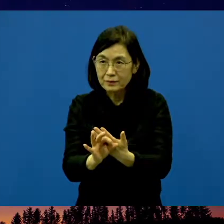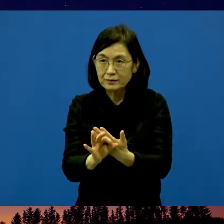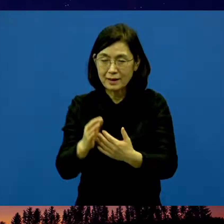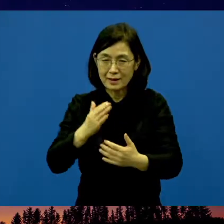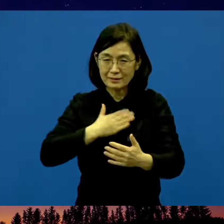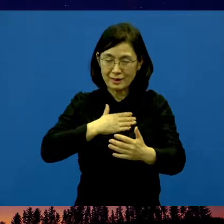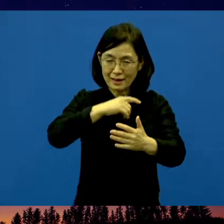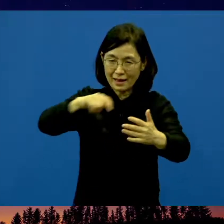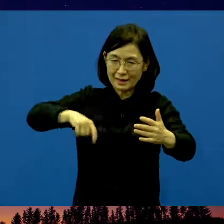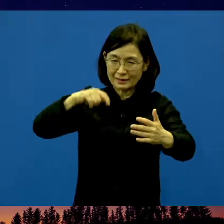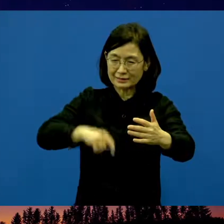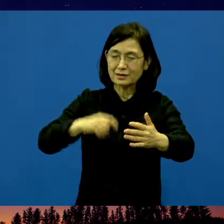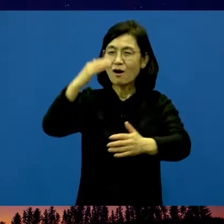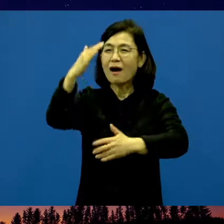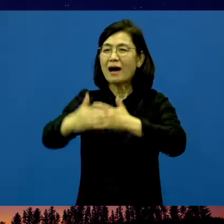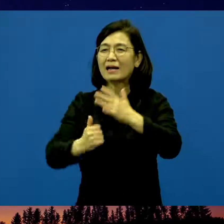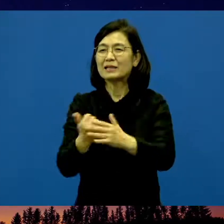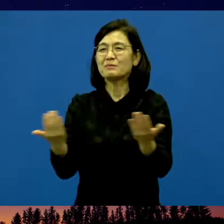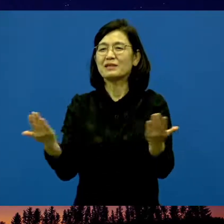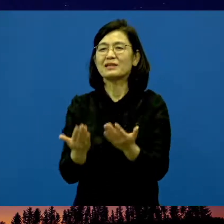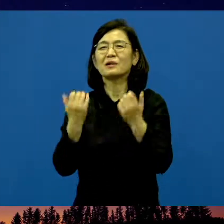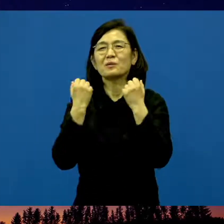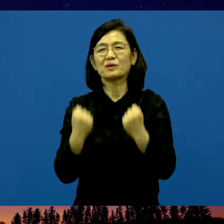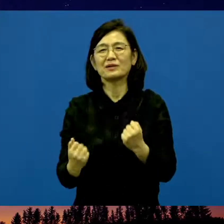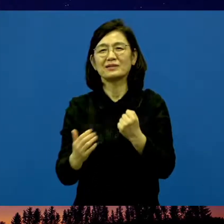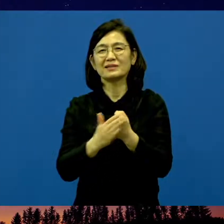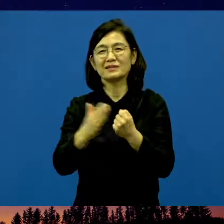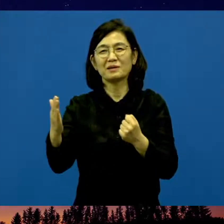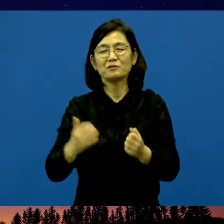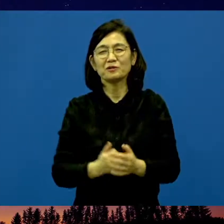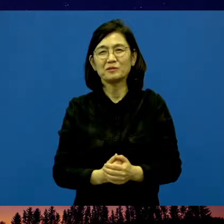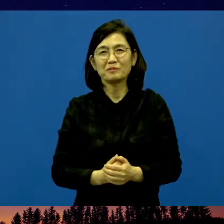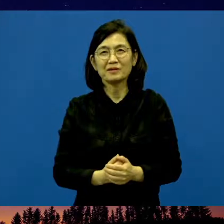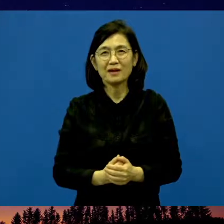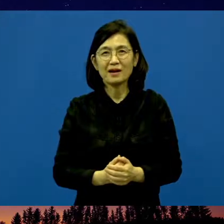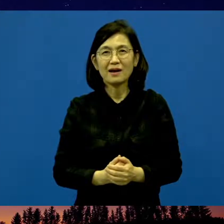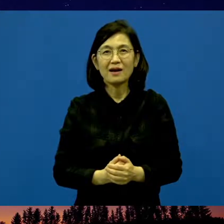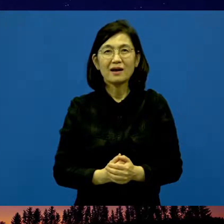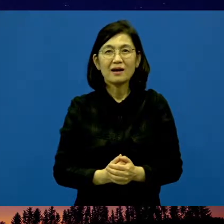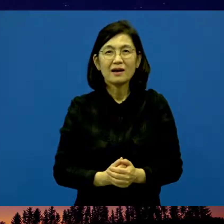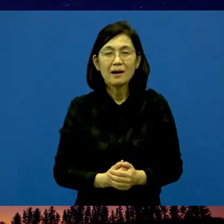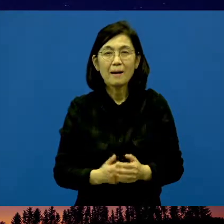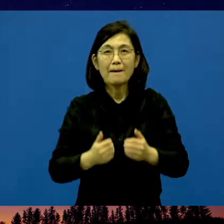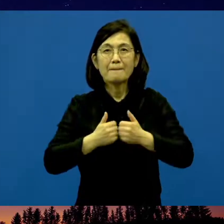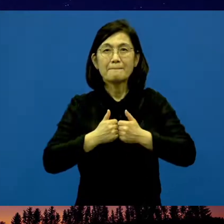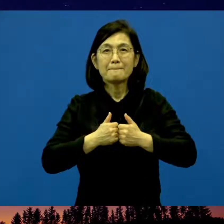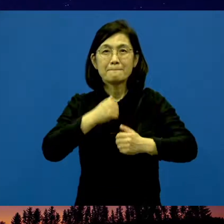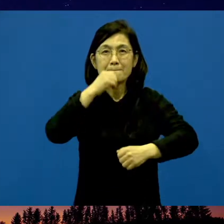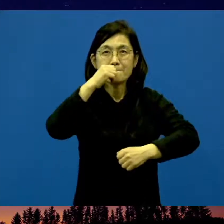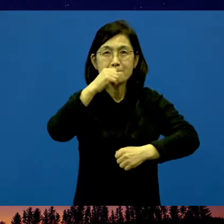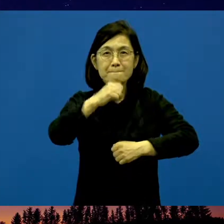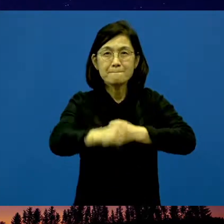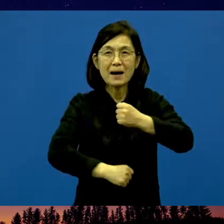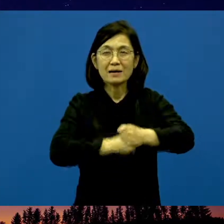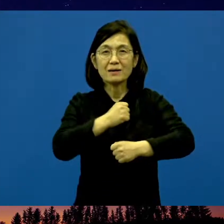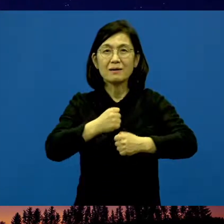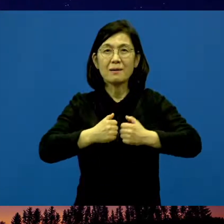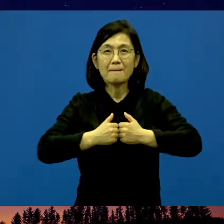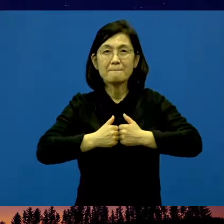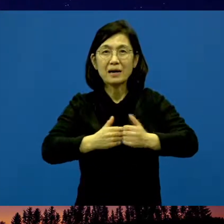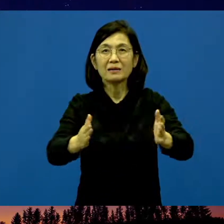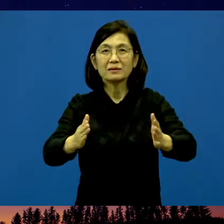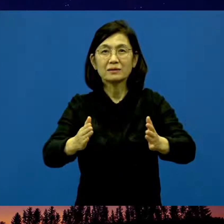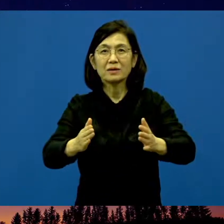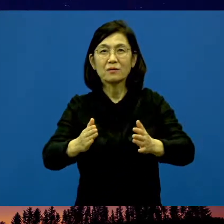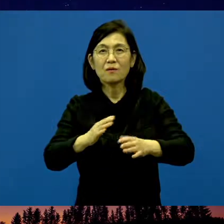하고 계시는 것입니다. 디모데전서 4장 7절로 8절을 보면 망령되고 헛다한 신화를 버리고 경건에 이르도록 내